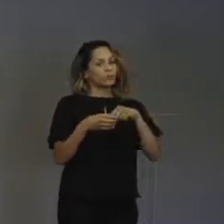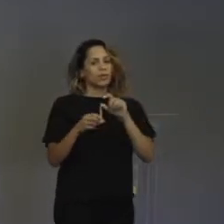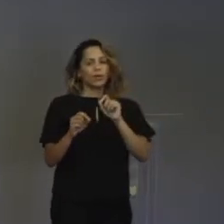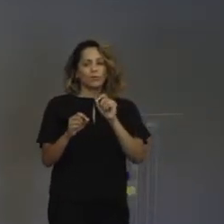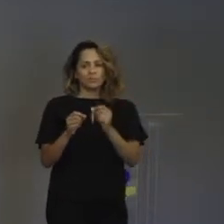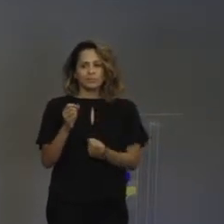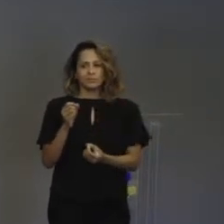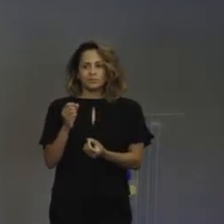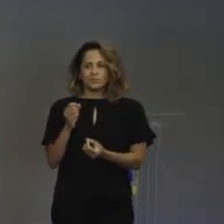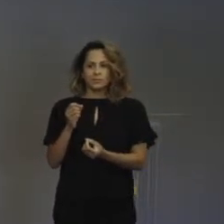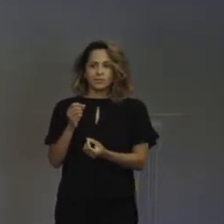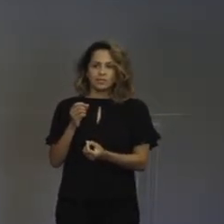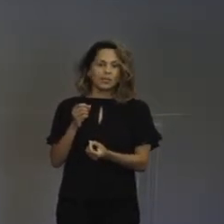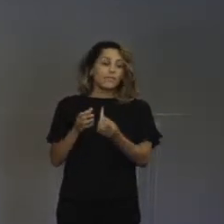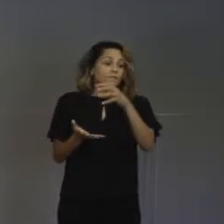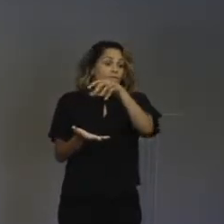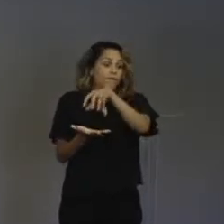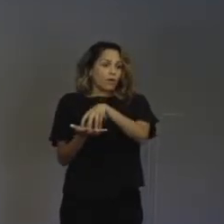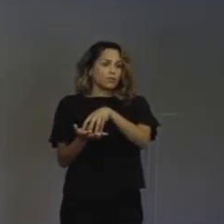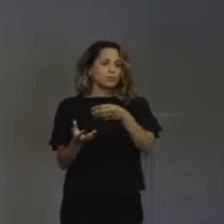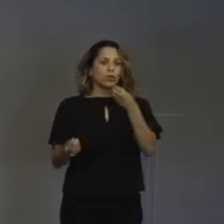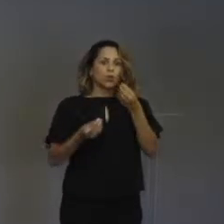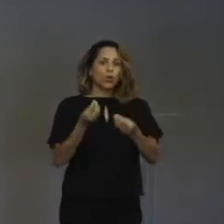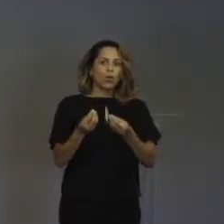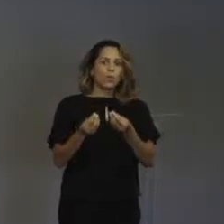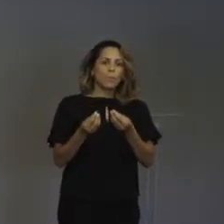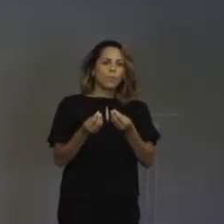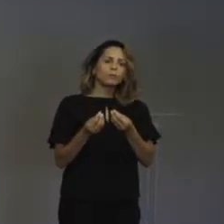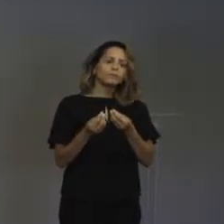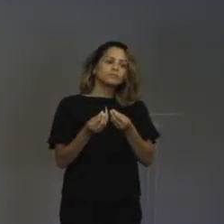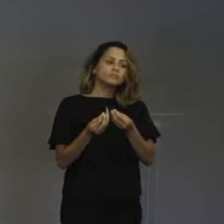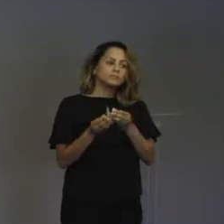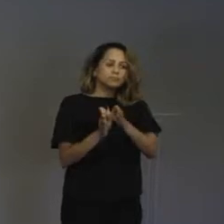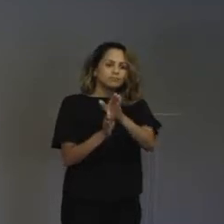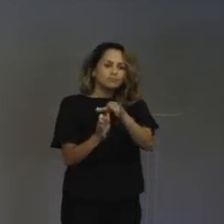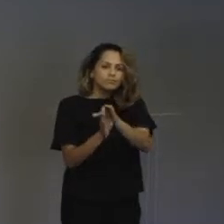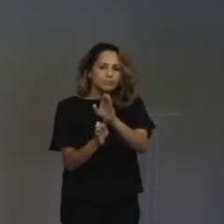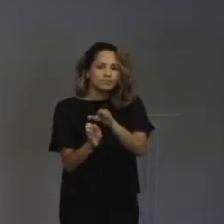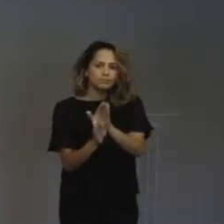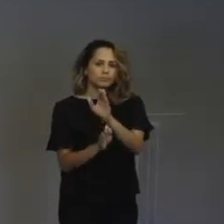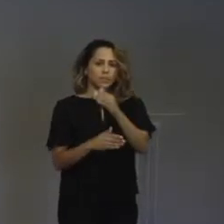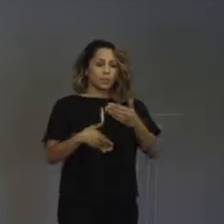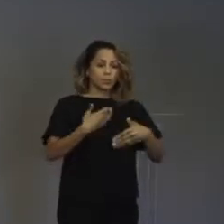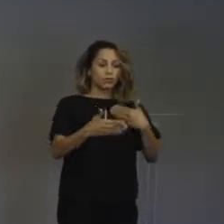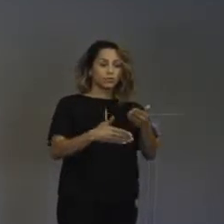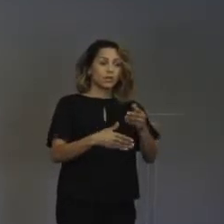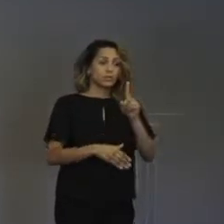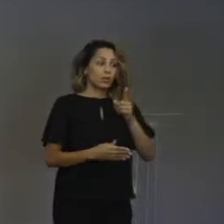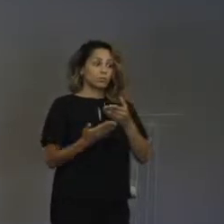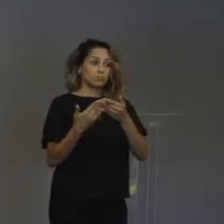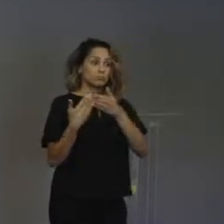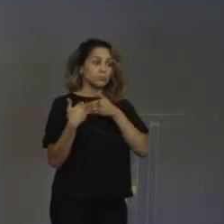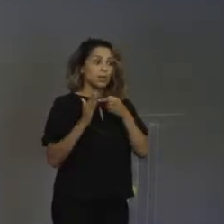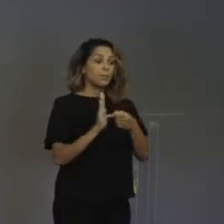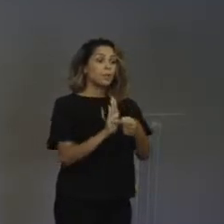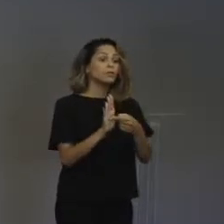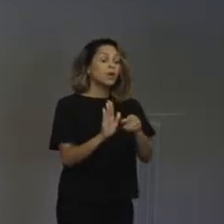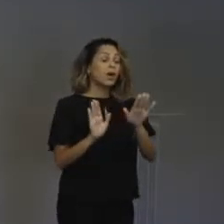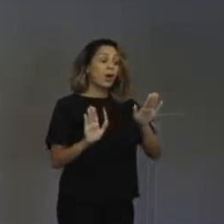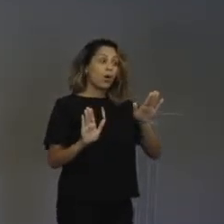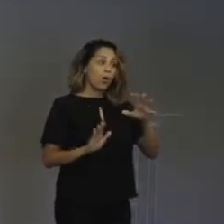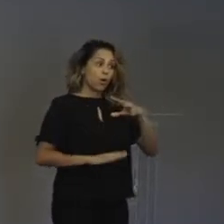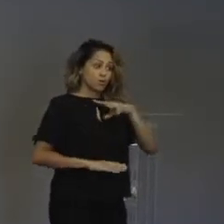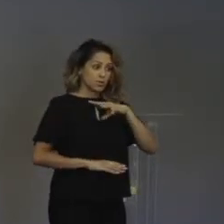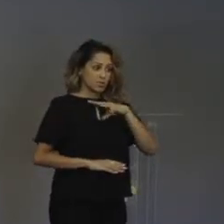Como é que a gente faz, como é que a gente guia esse processo? E aí é esse papel de mostrar, olha, a gente não sente a cidade quando a gente